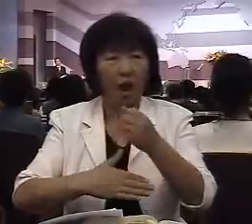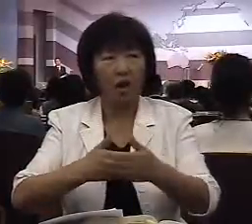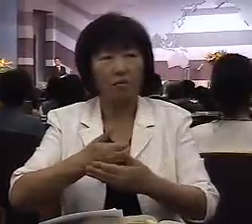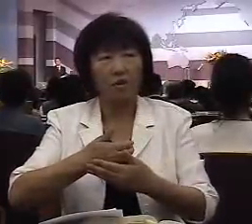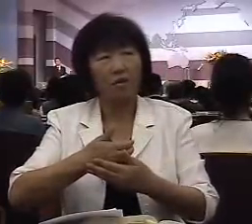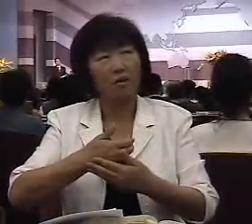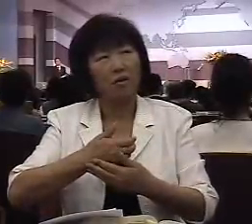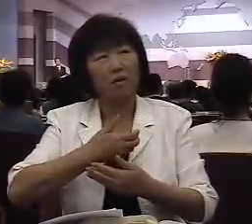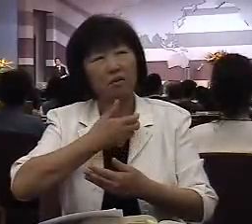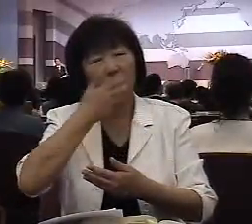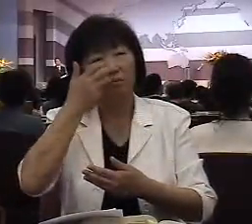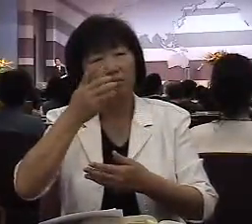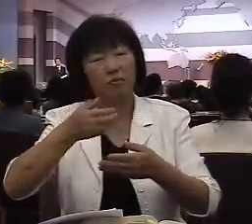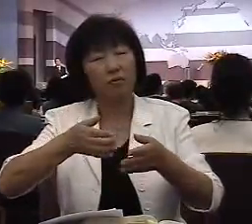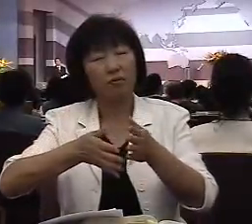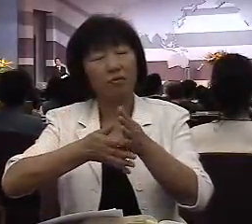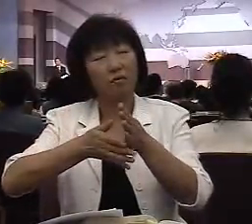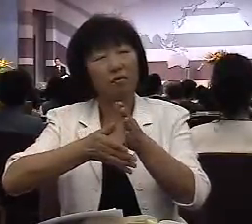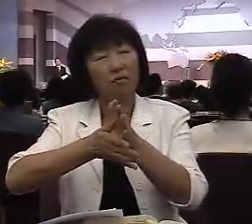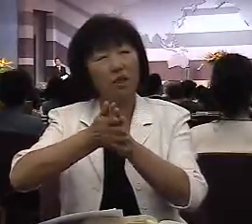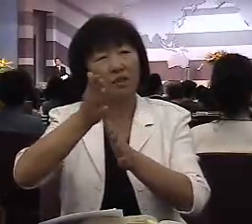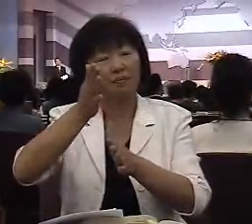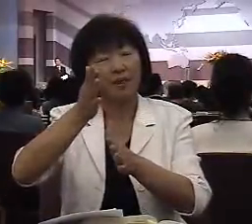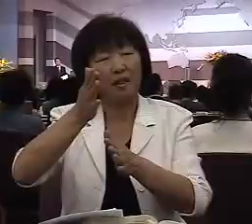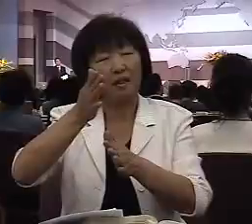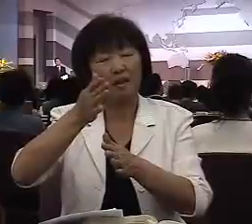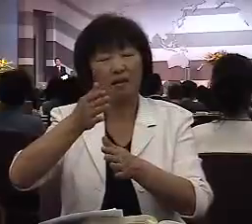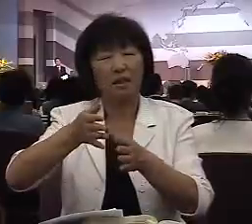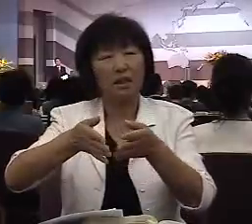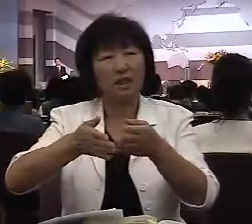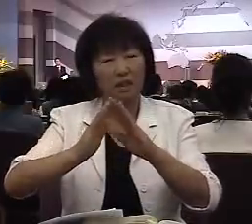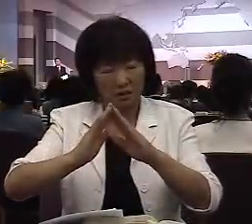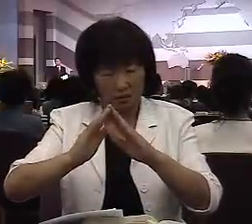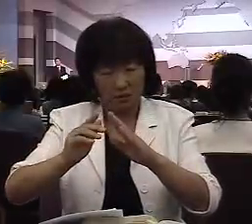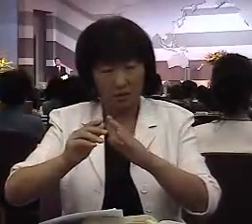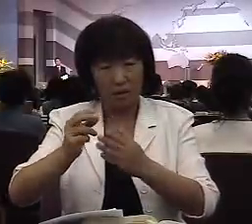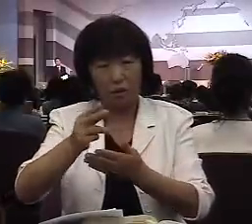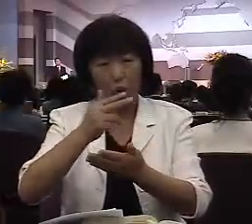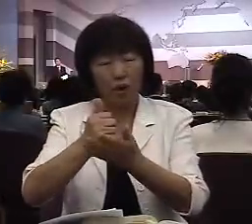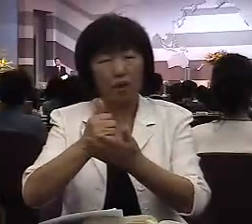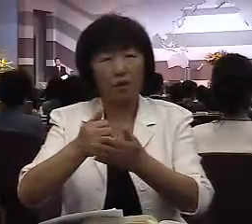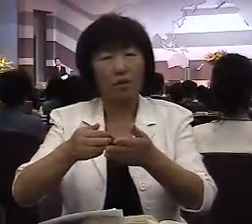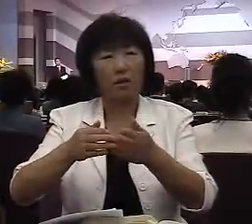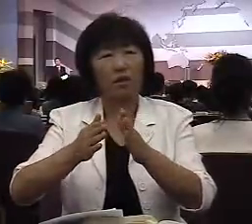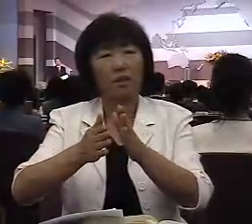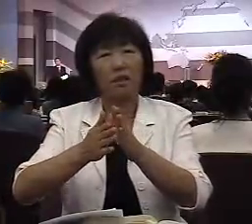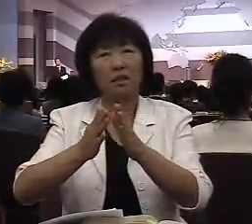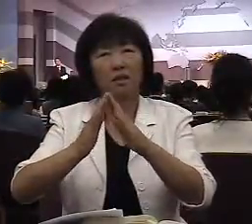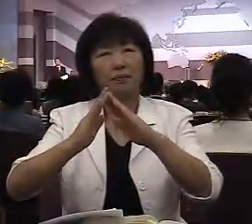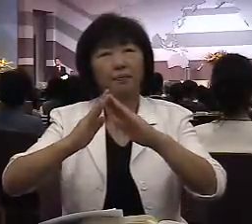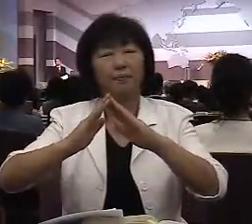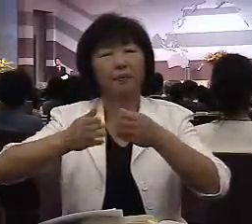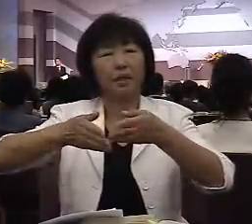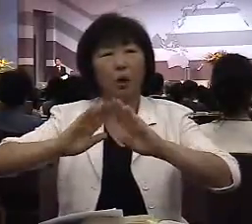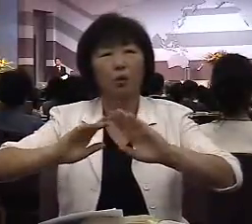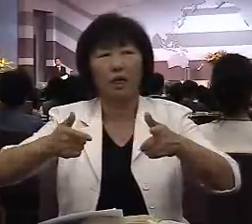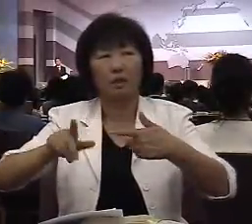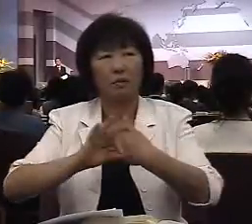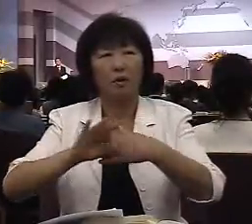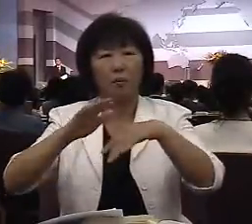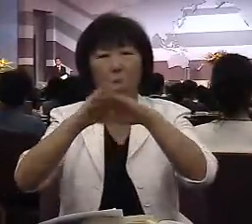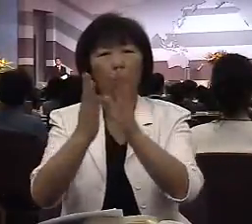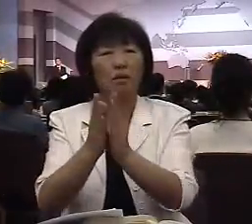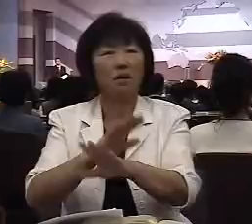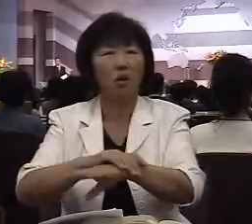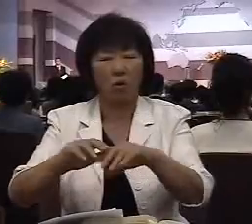자녀들과 함께 보겠고요. 여호와께서 집을 세우지 아니하시면 모든 것이 헛되다는 그 말씀을 가지고 온 커뮤니티가